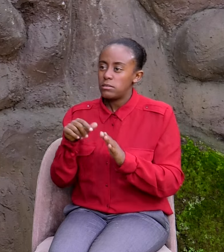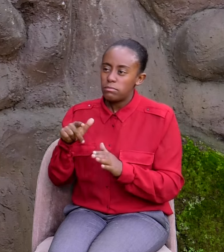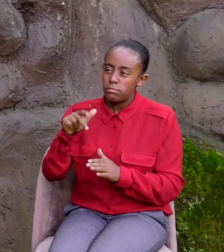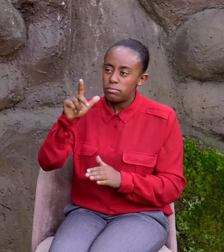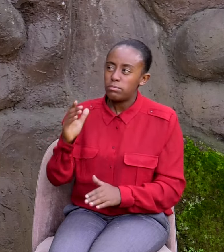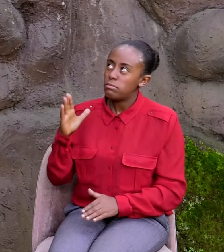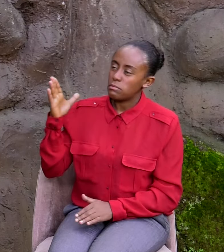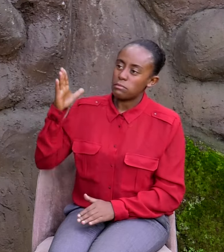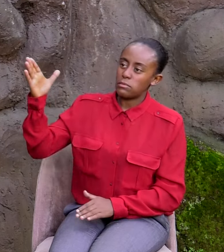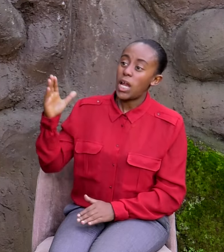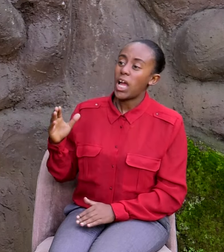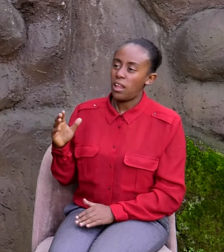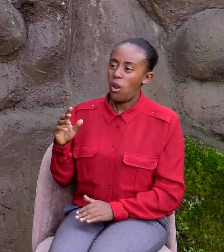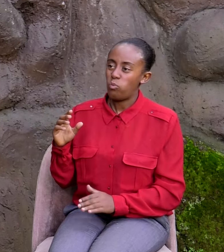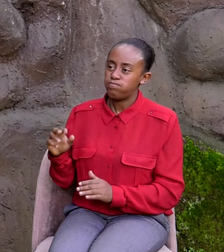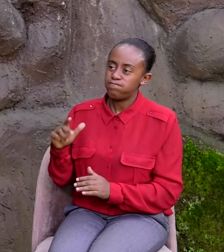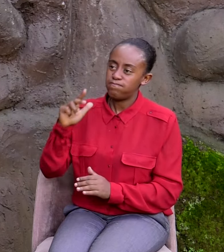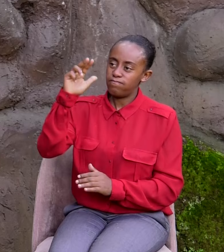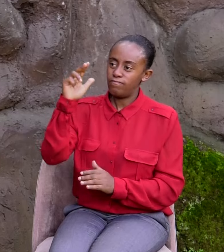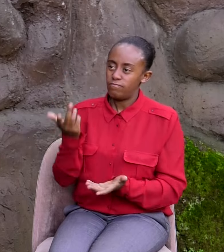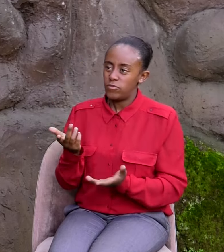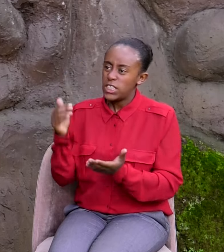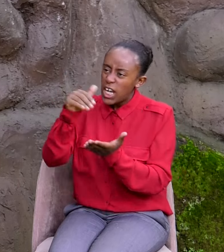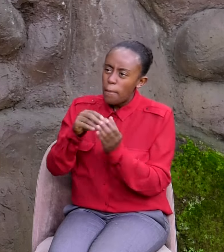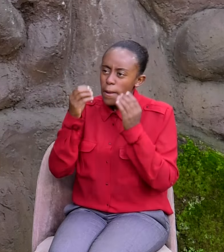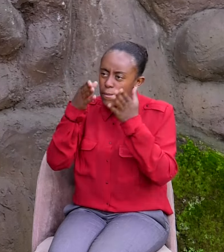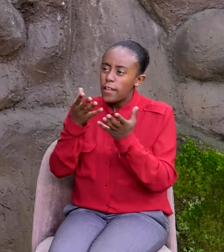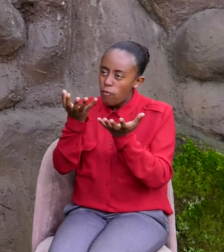ዳገታማ ቦታ ነው። እዛ ድጋሚ መምህር